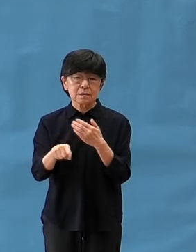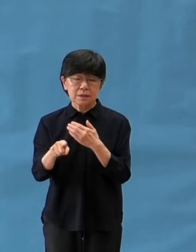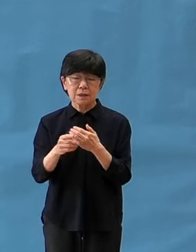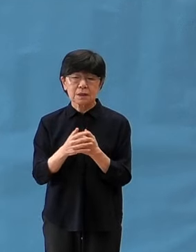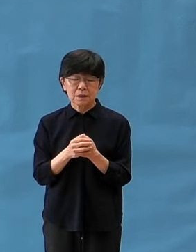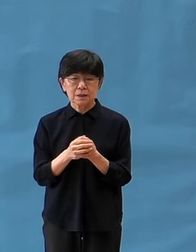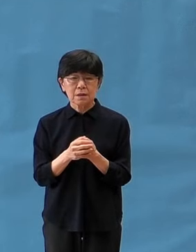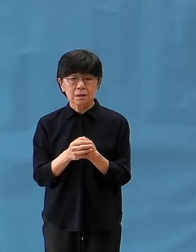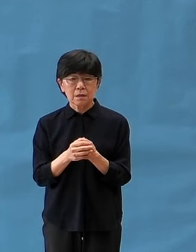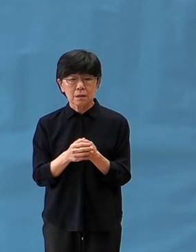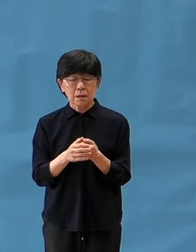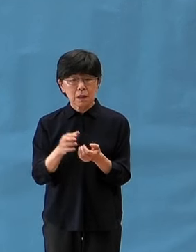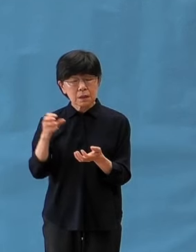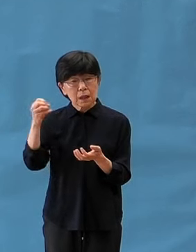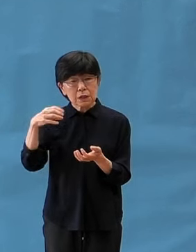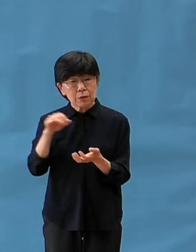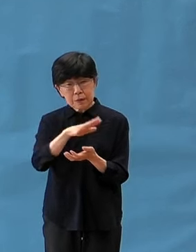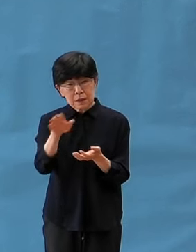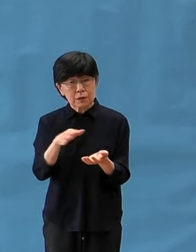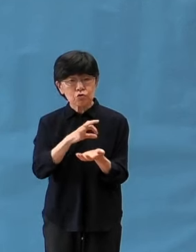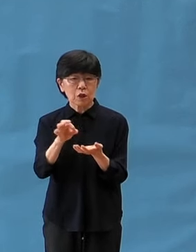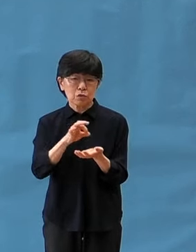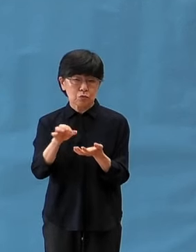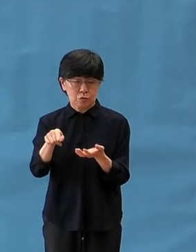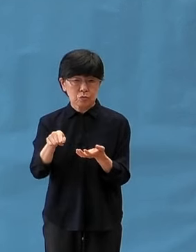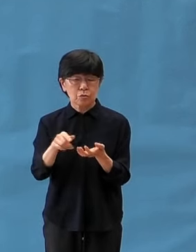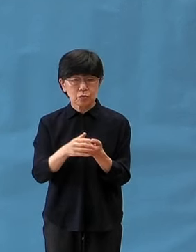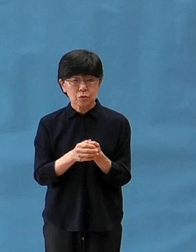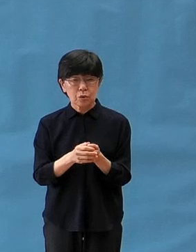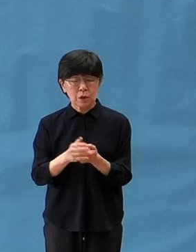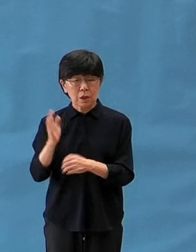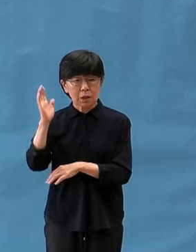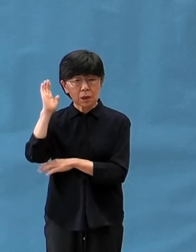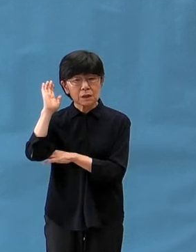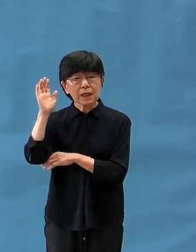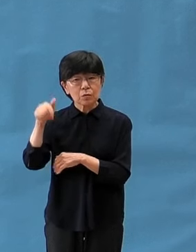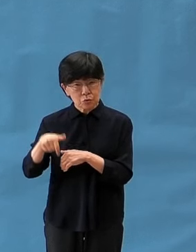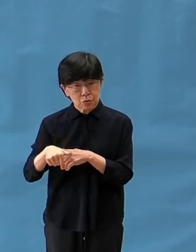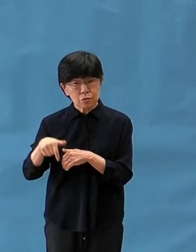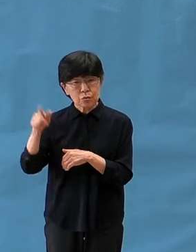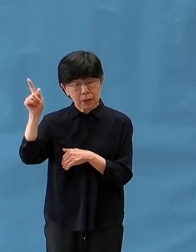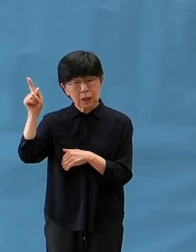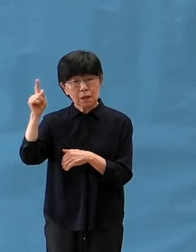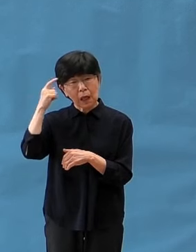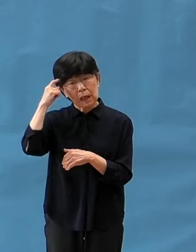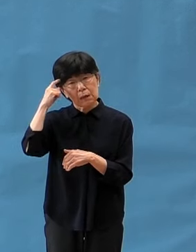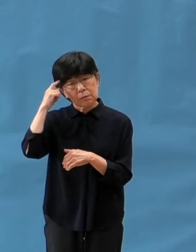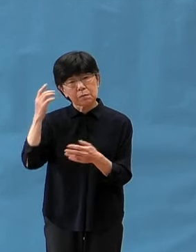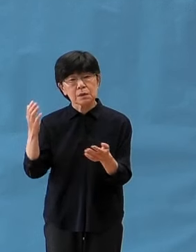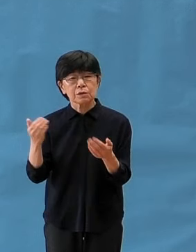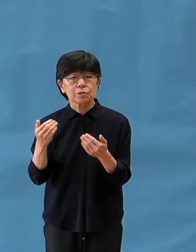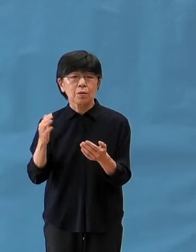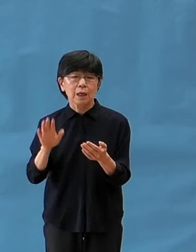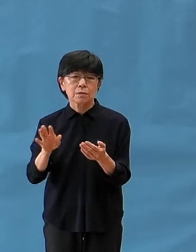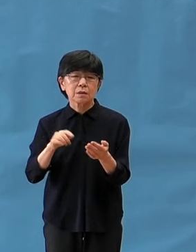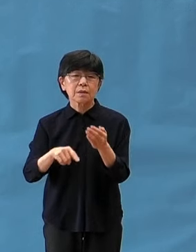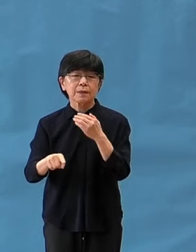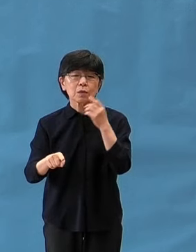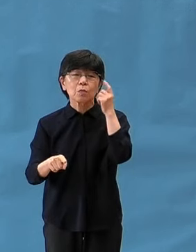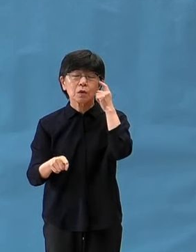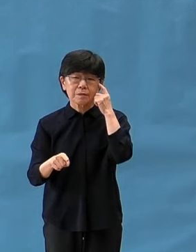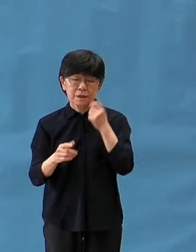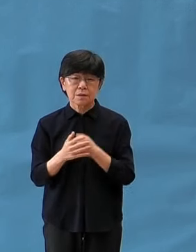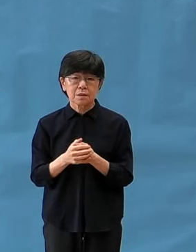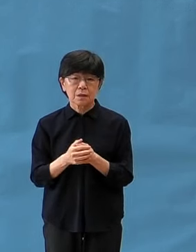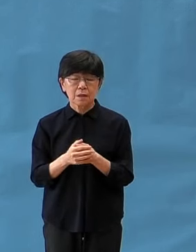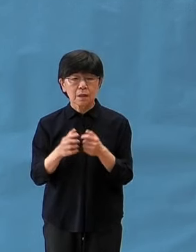ていうことで言えばですね。なので政府は考えなきゃいけないっていうことだと思います。